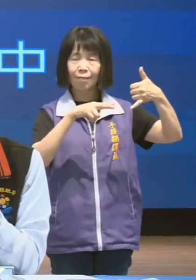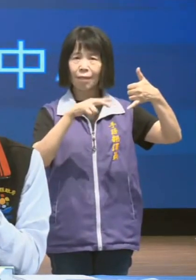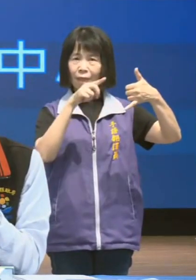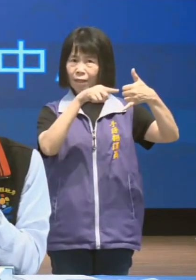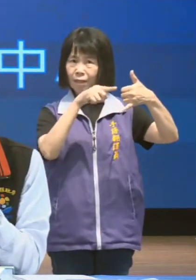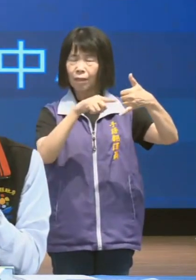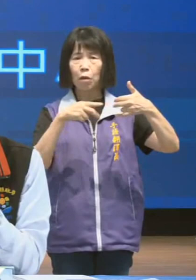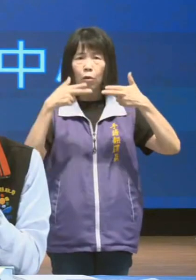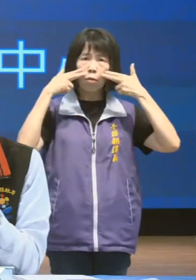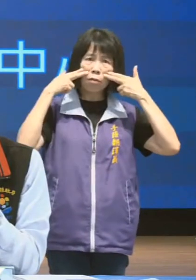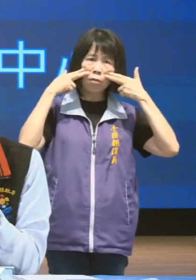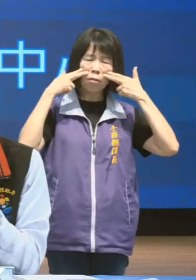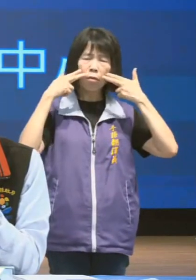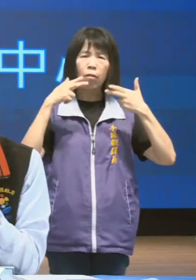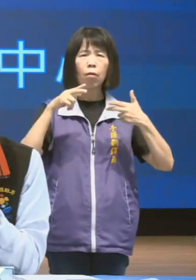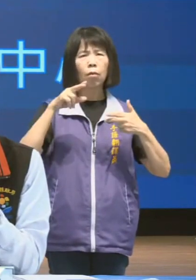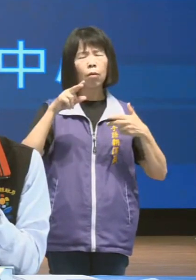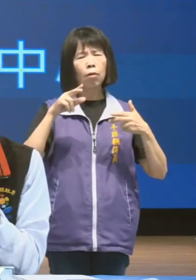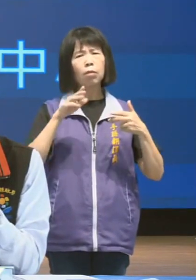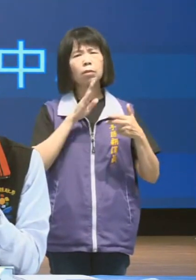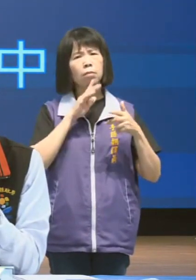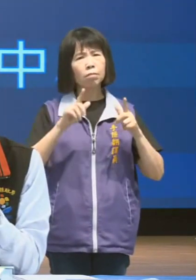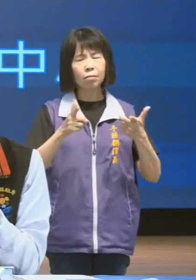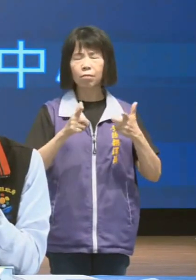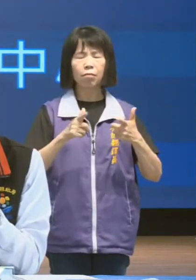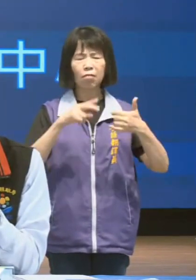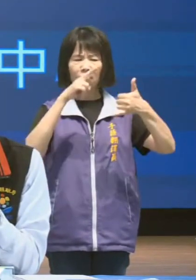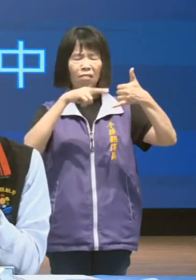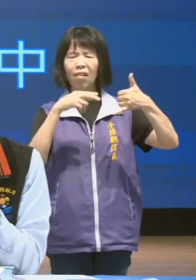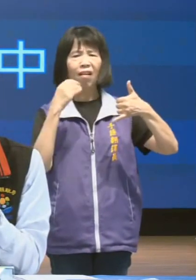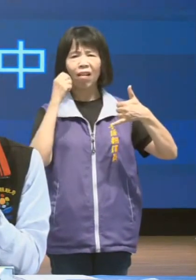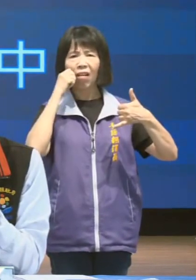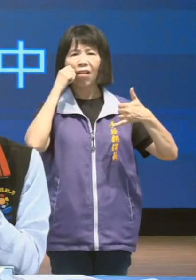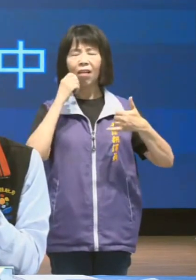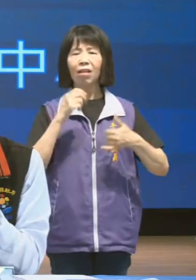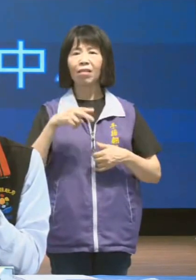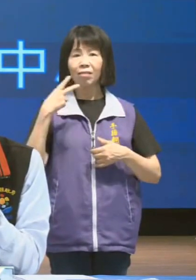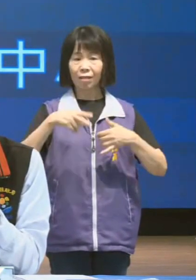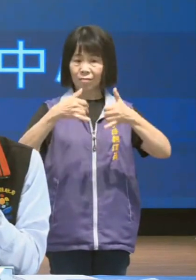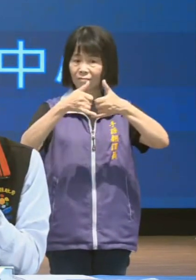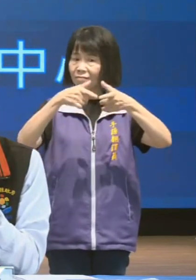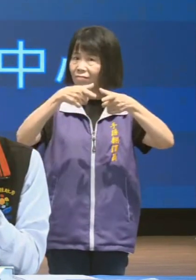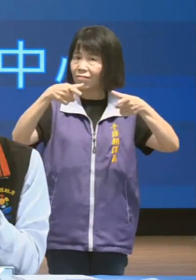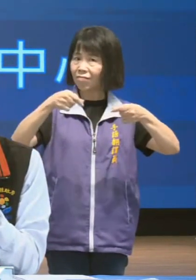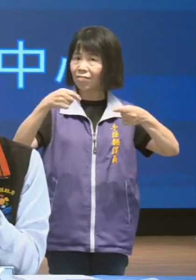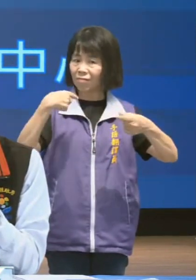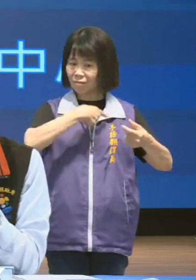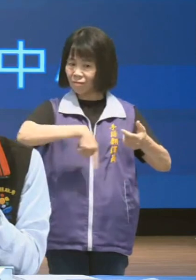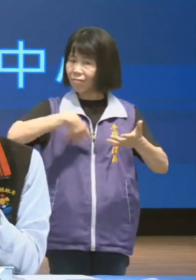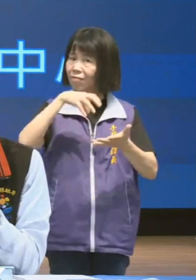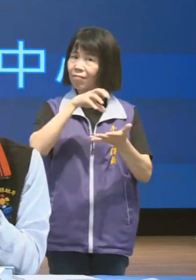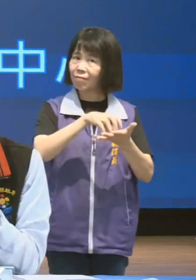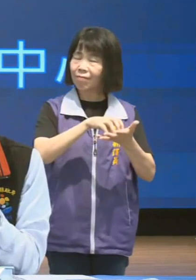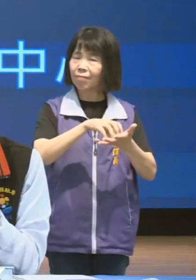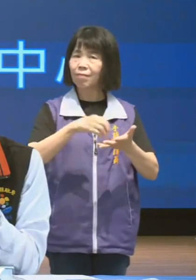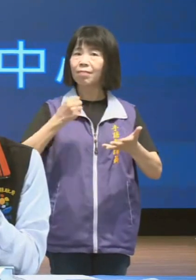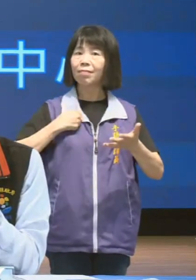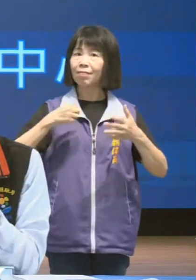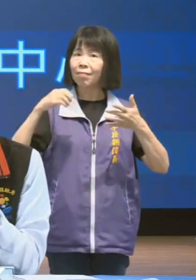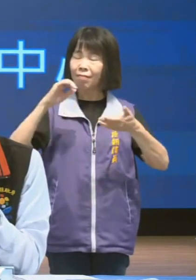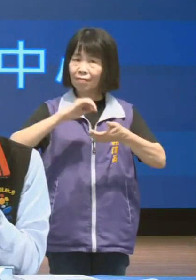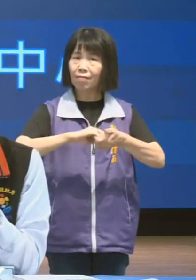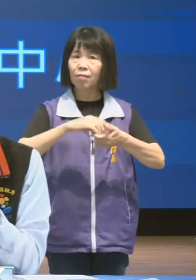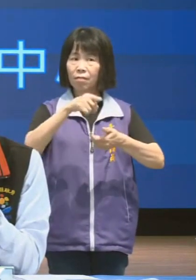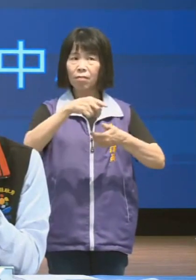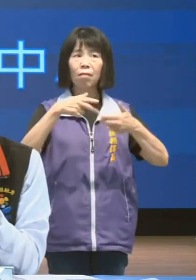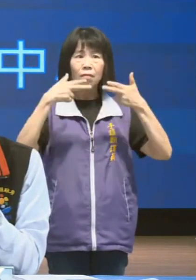是原住民还是不是原住民，也没有办法从健保卡或是你的身份证上认定你是原